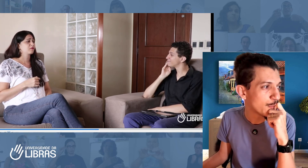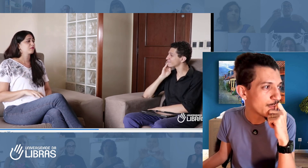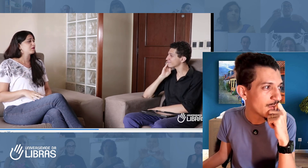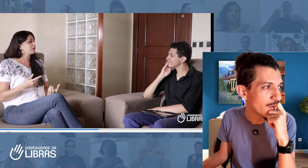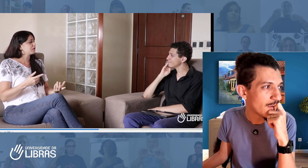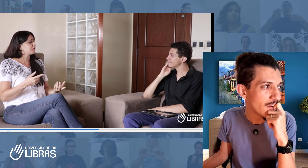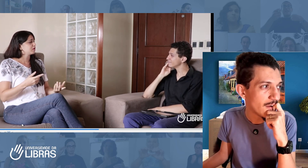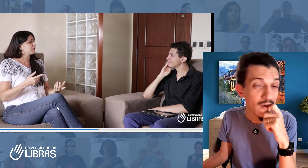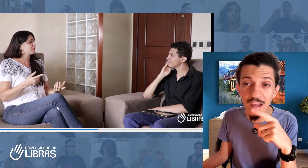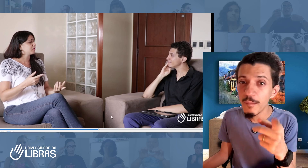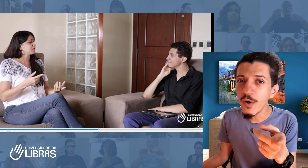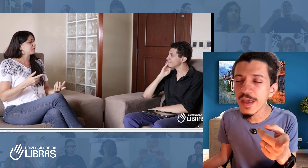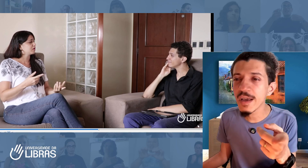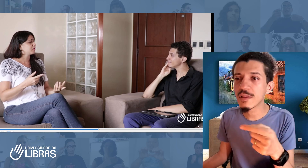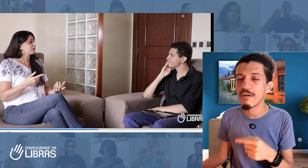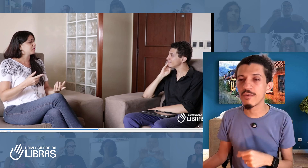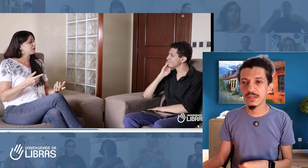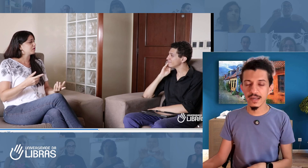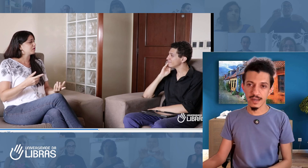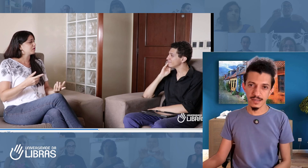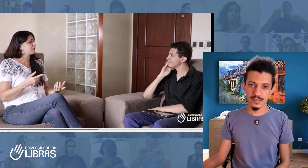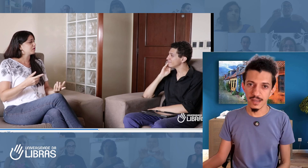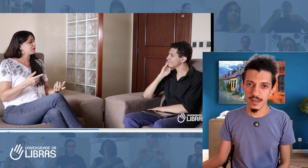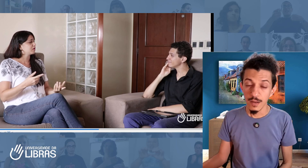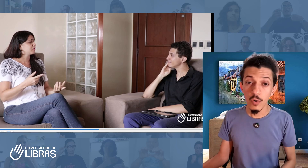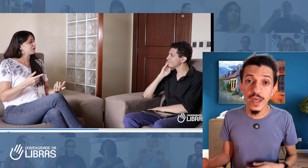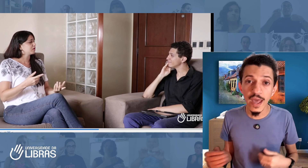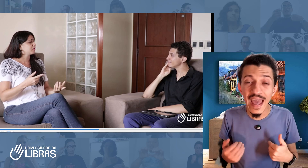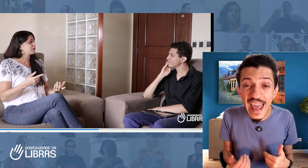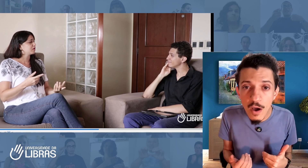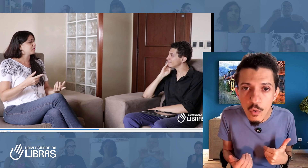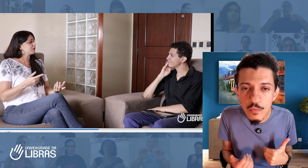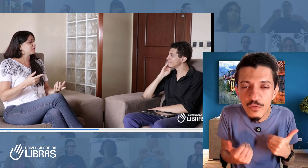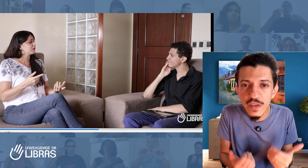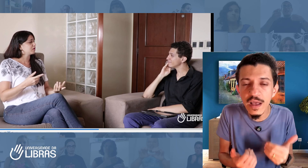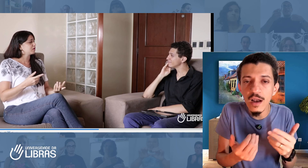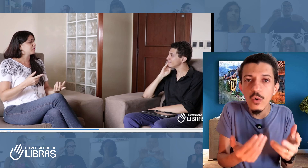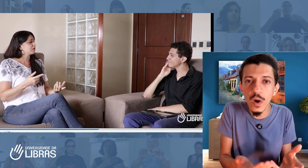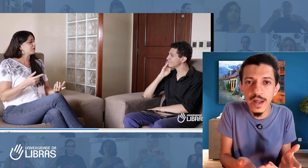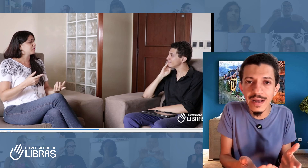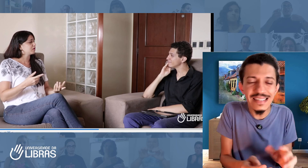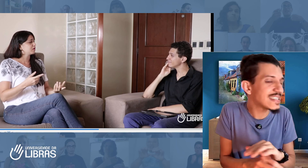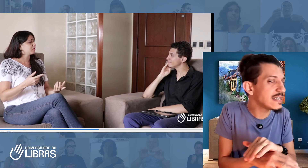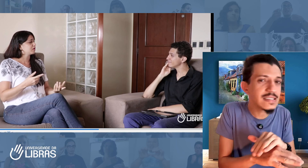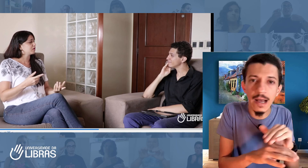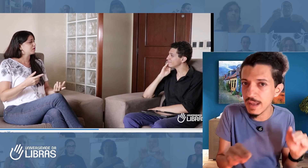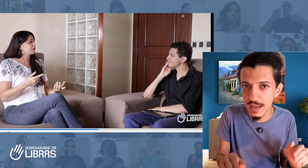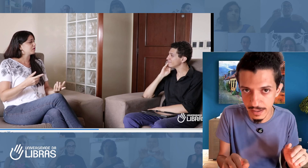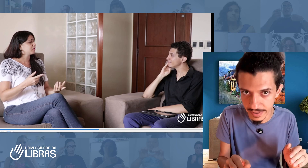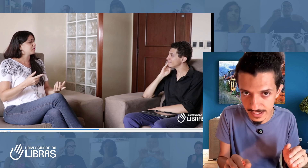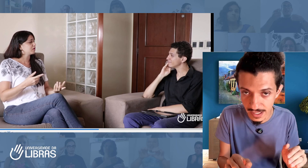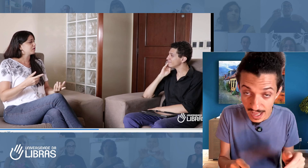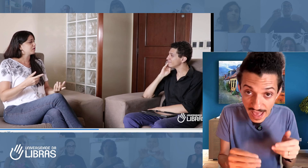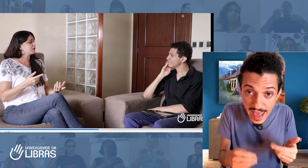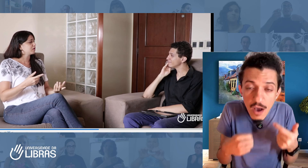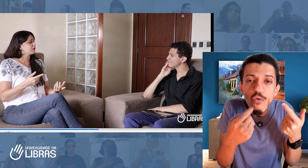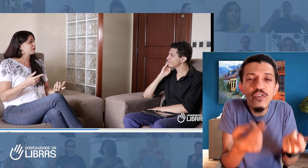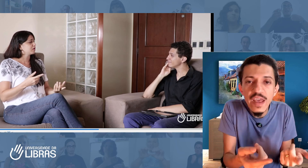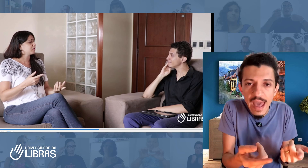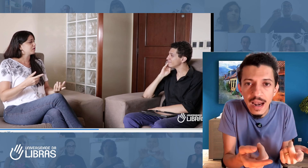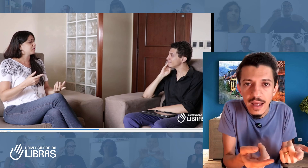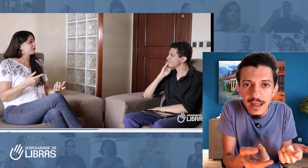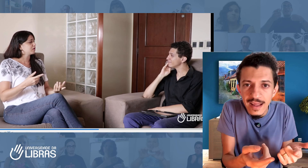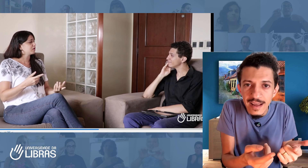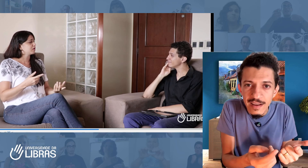Coitada. Por que eu tava com essa cara assim? Porque eu vi a Luana sem saber Libras. Eu